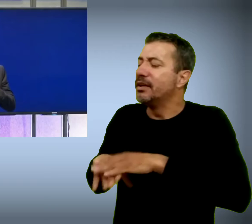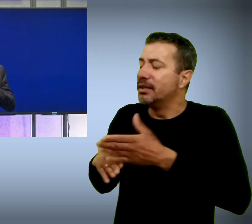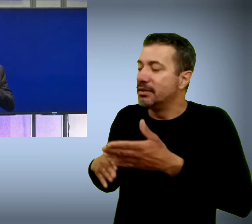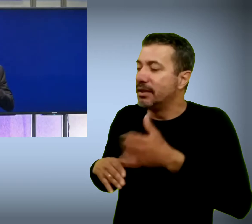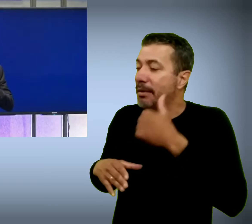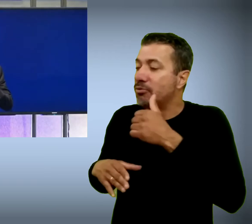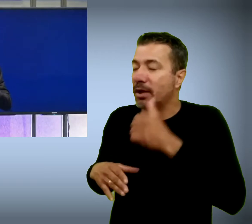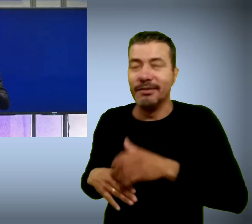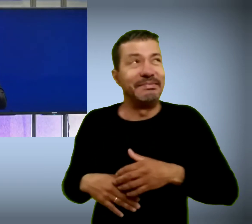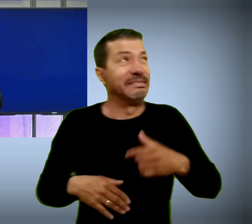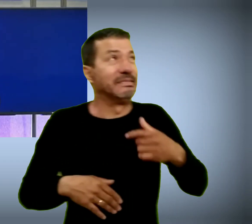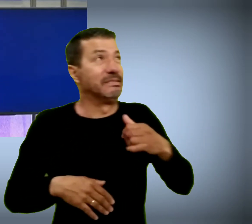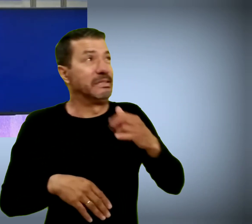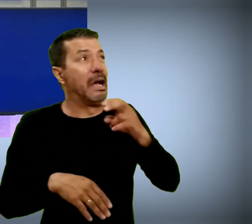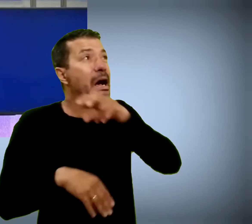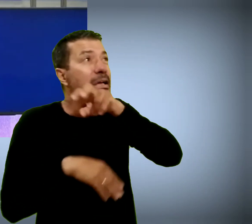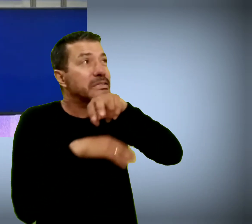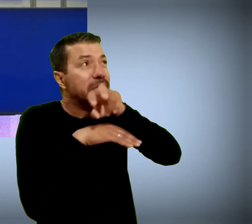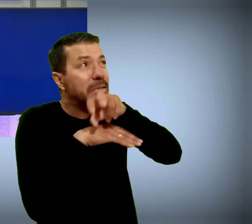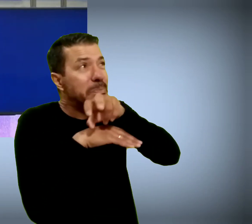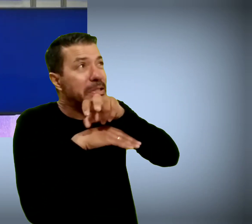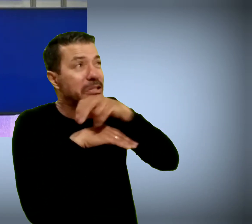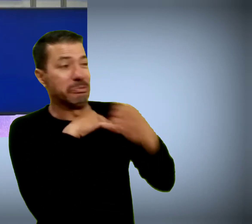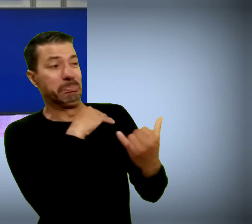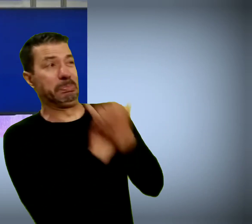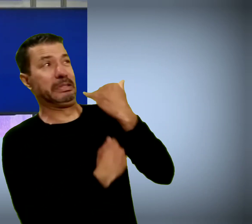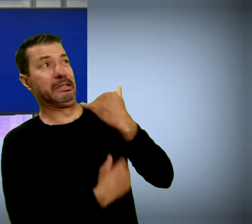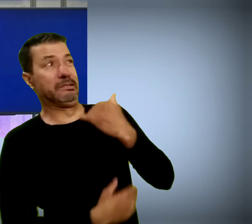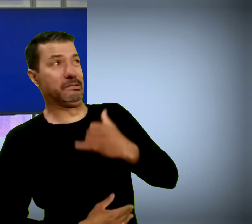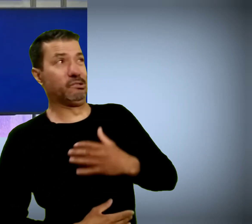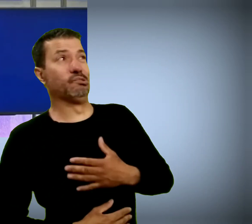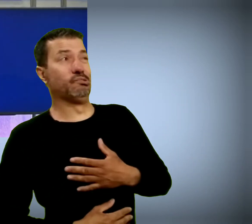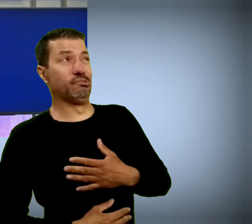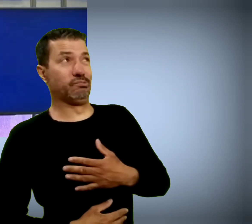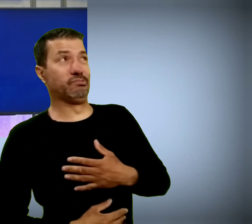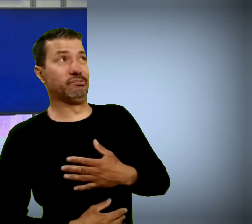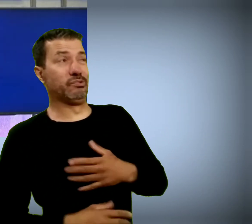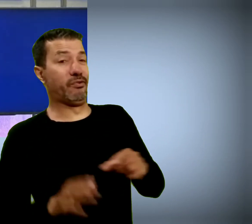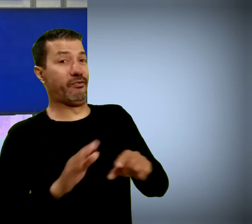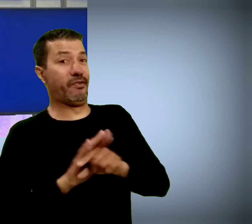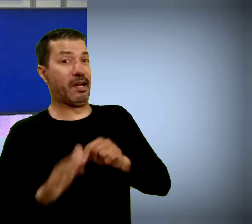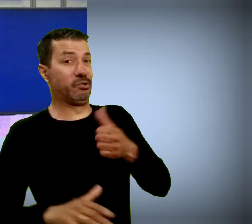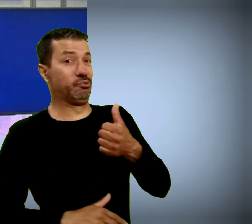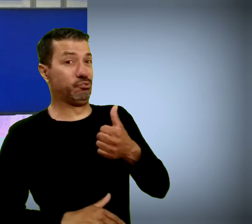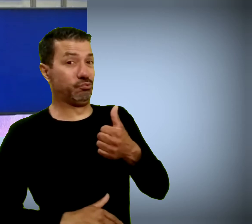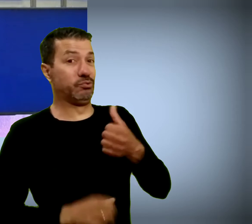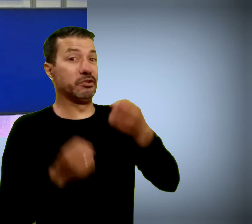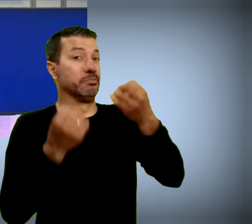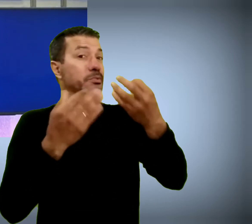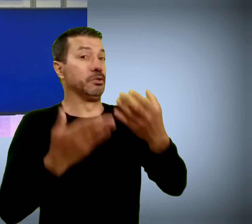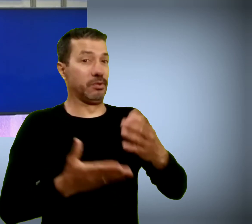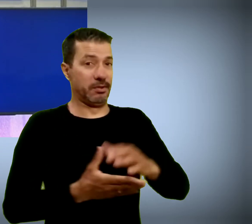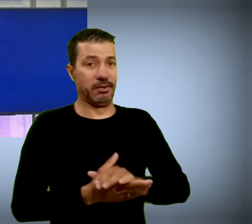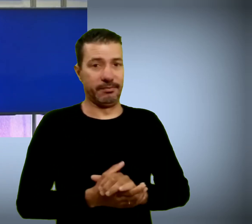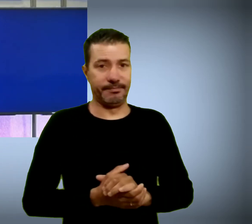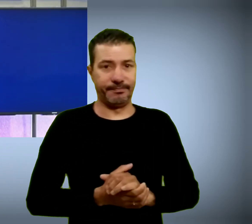comi. A mulher está pondo a culpa na serpente? Não, porque no verso 1 está escrito